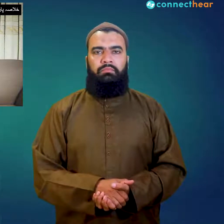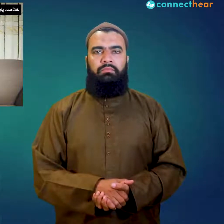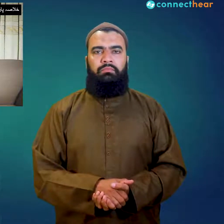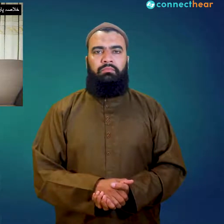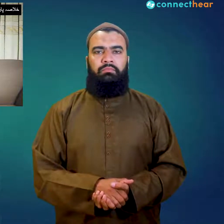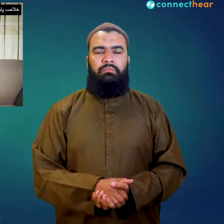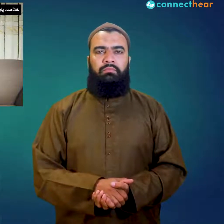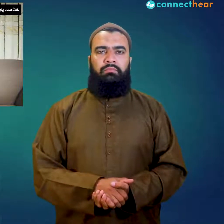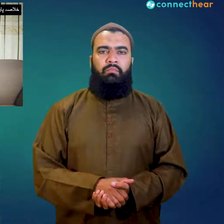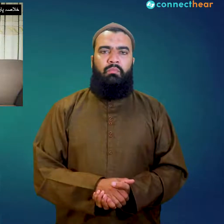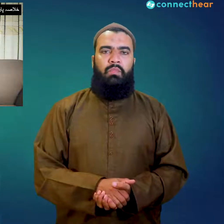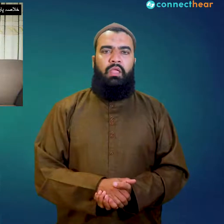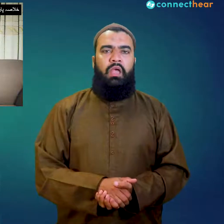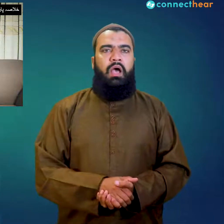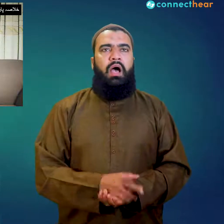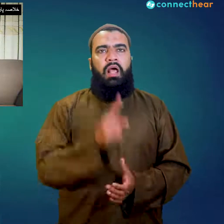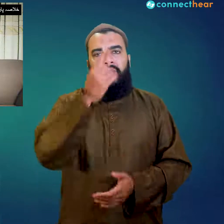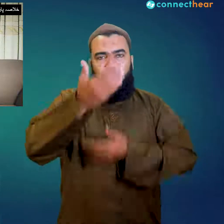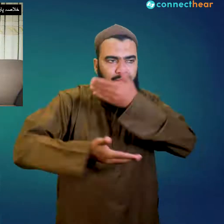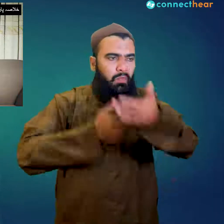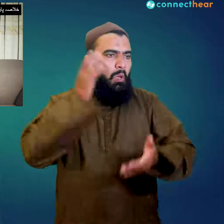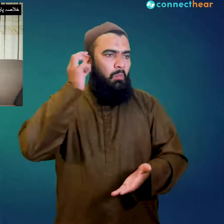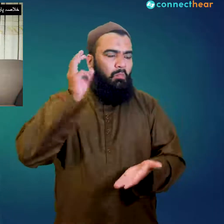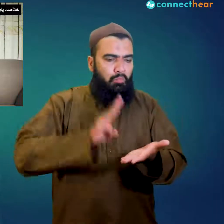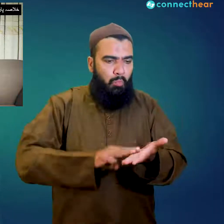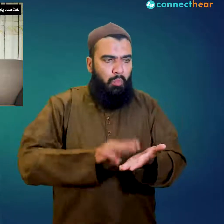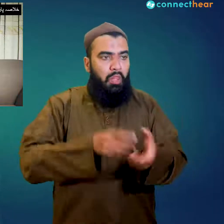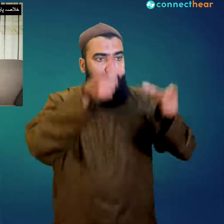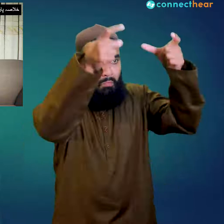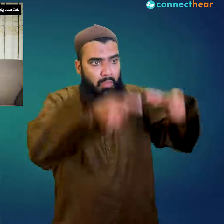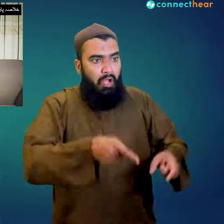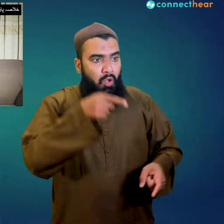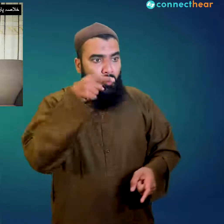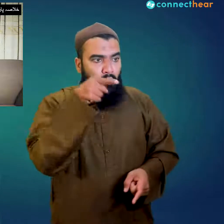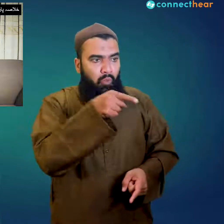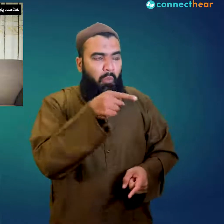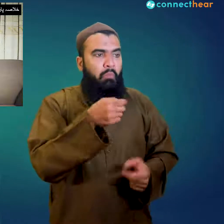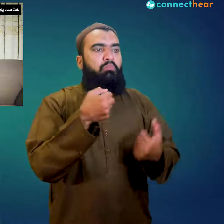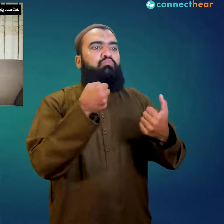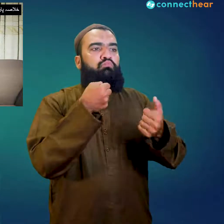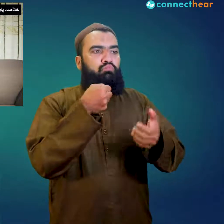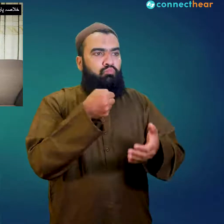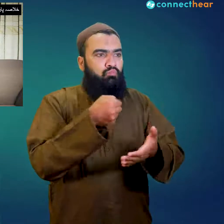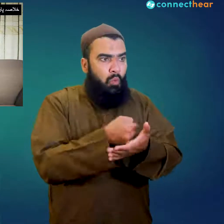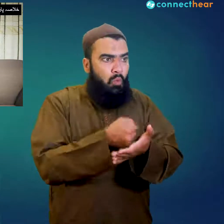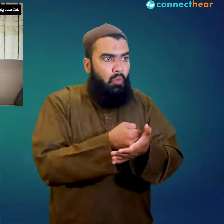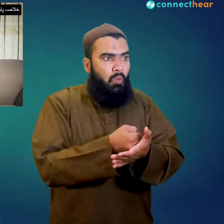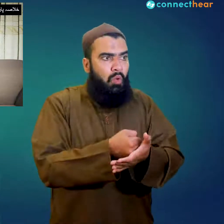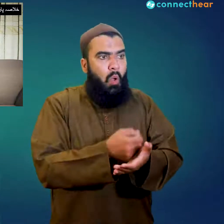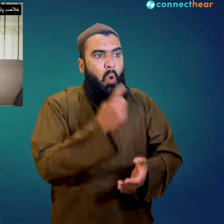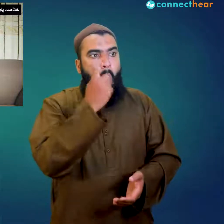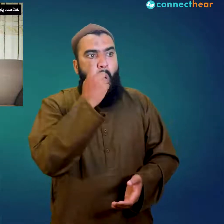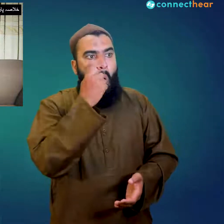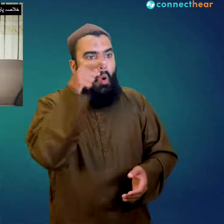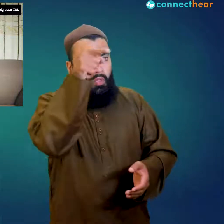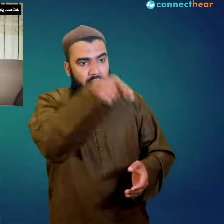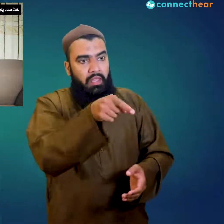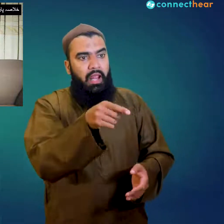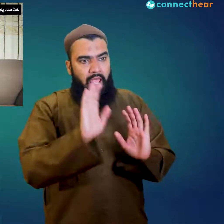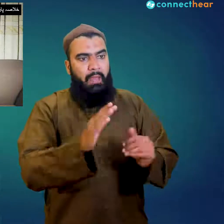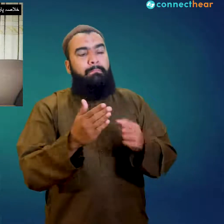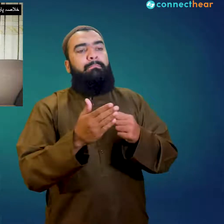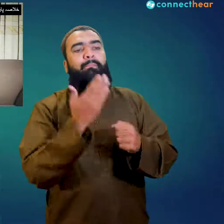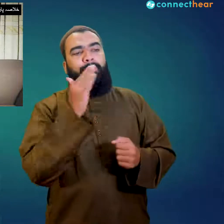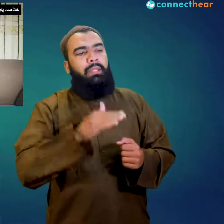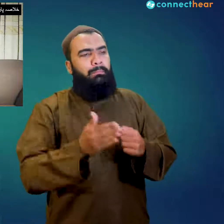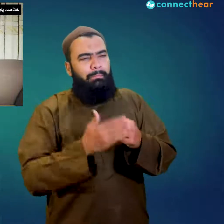کرہا، ایمان والوں کو منع کیا گیا کہ وہ عورتوں کی میراث نہ لیں، نہ روکیں، ان کا جو حصہ شرعی